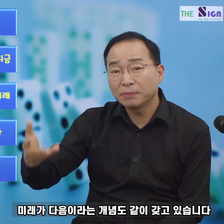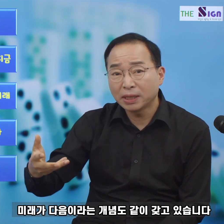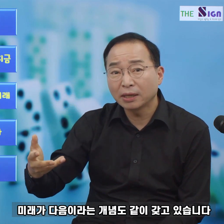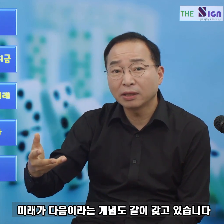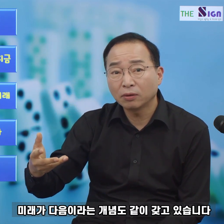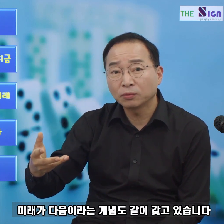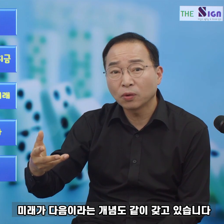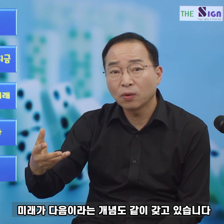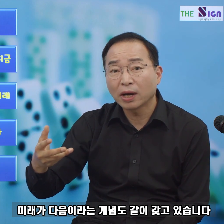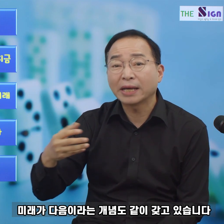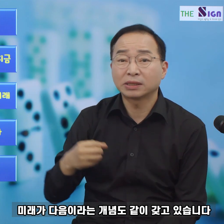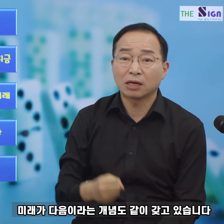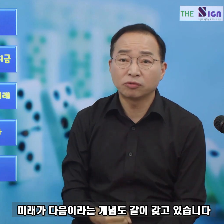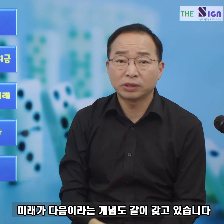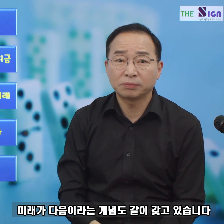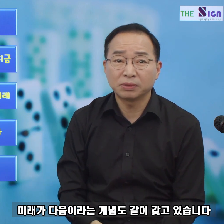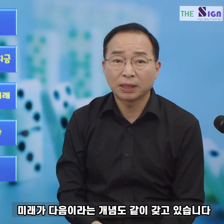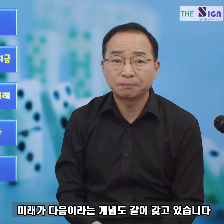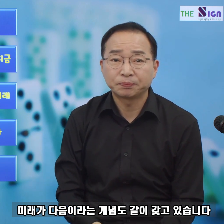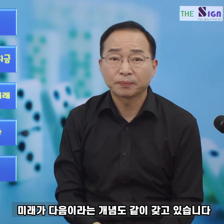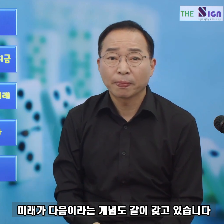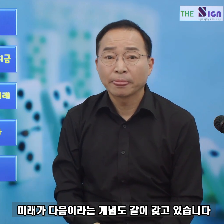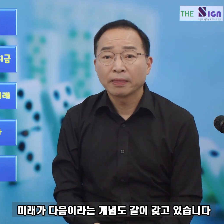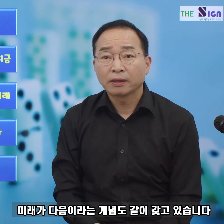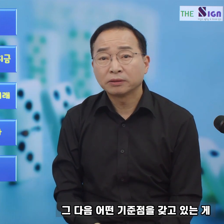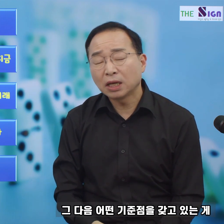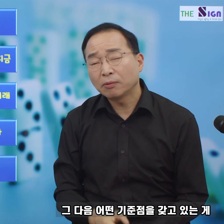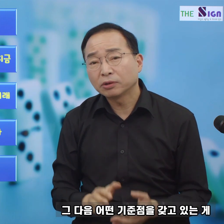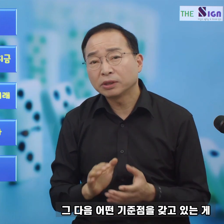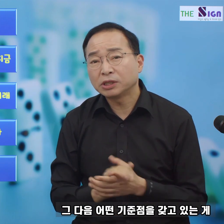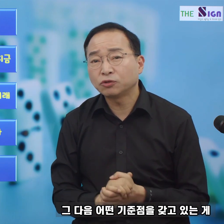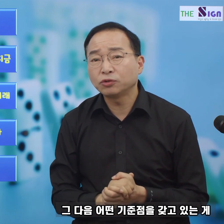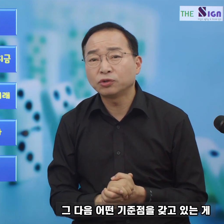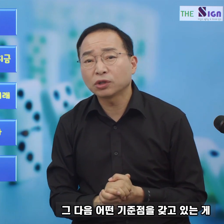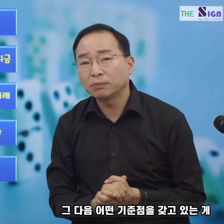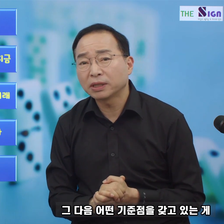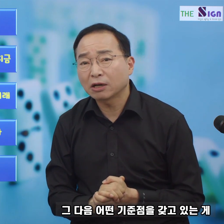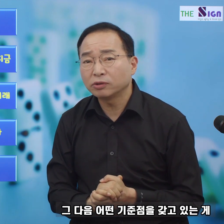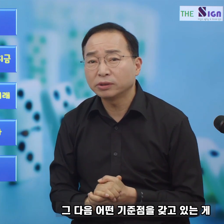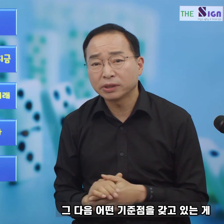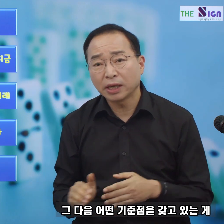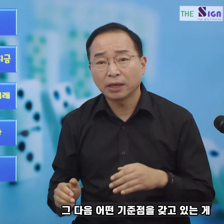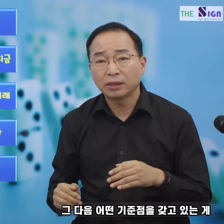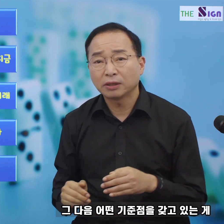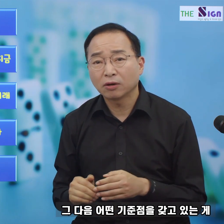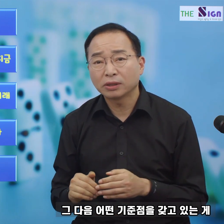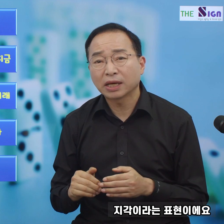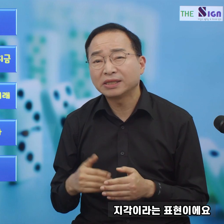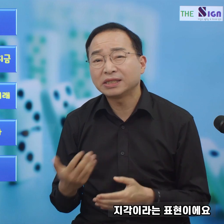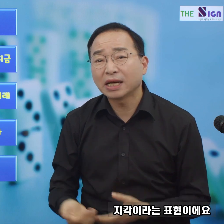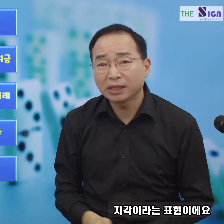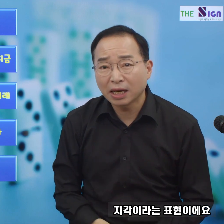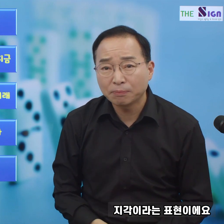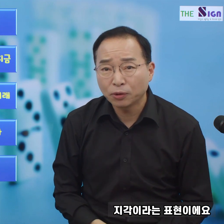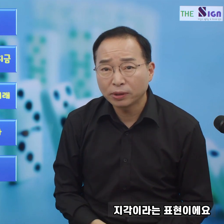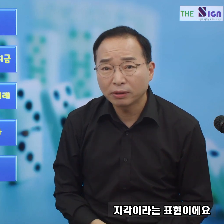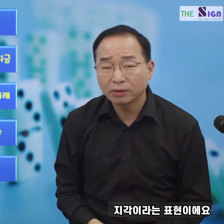다음이라는 개념도 같이 갖고 있습니다. 그 다음 어떤 기준점을 갖고 있는 게 약간 지각이라는 표현이에요.